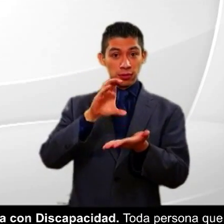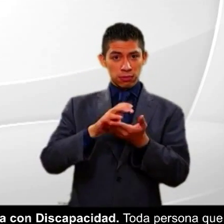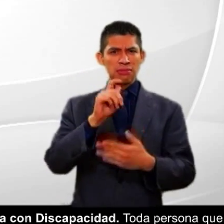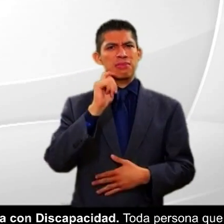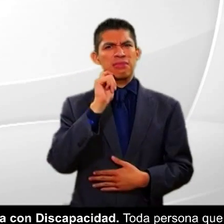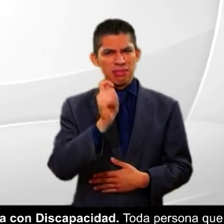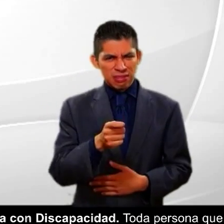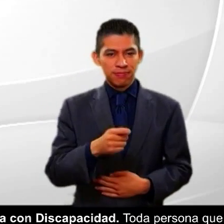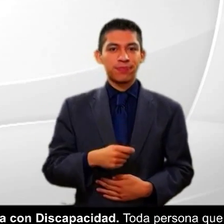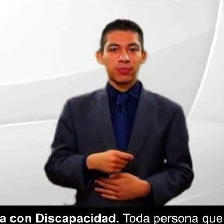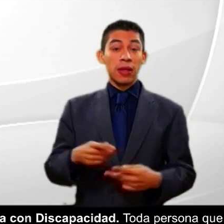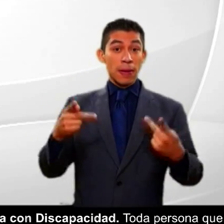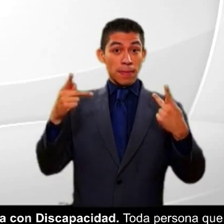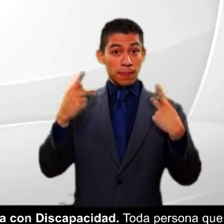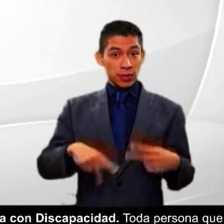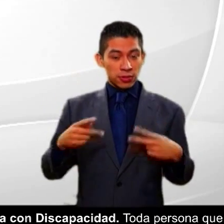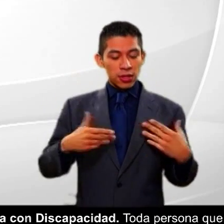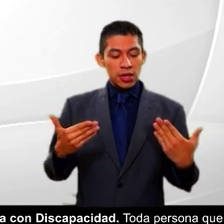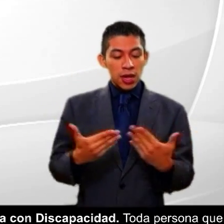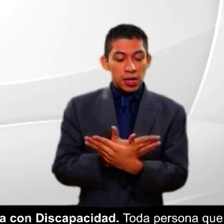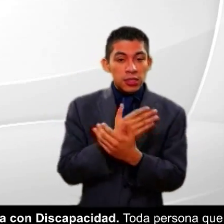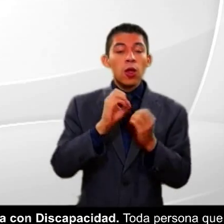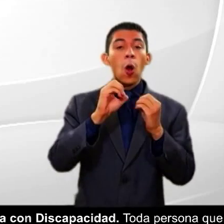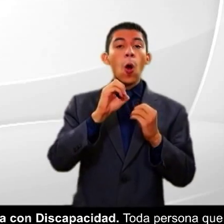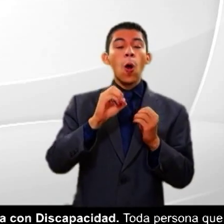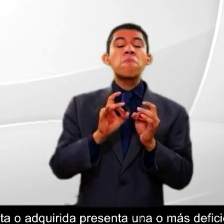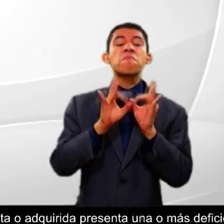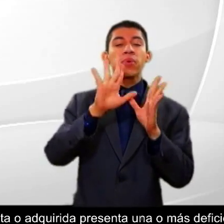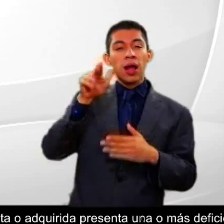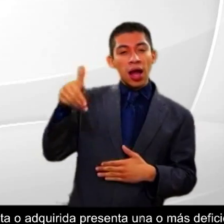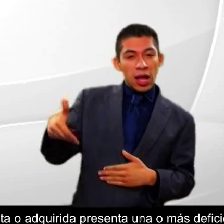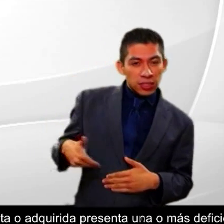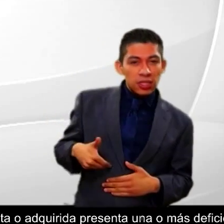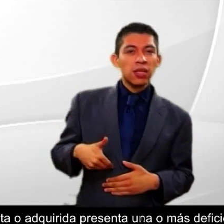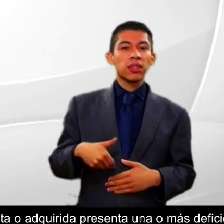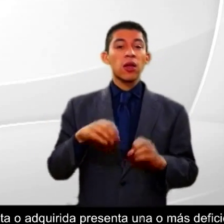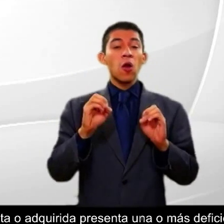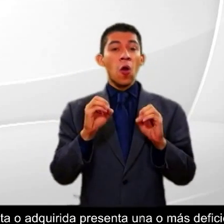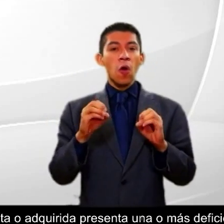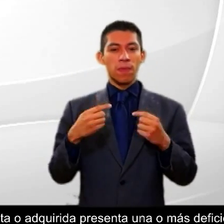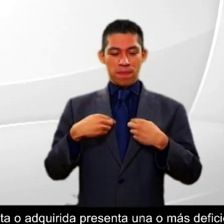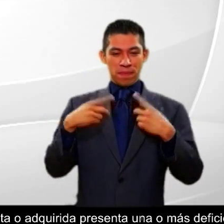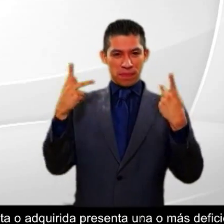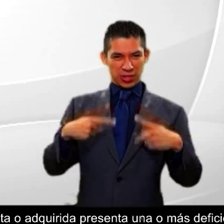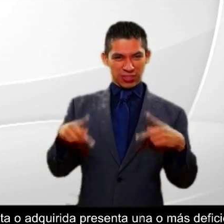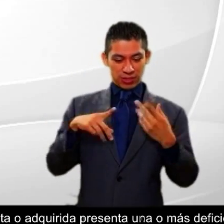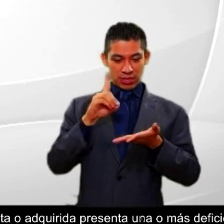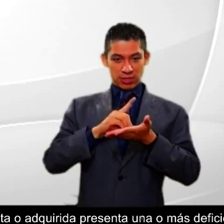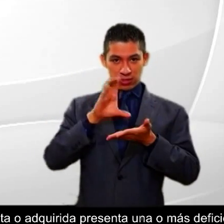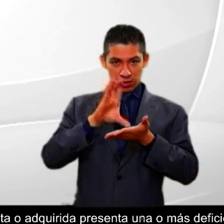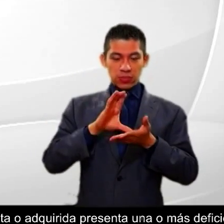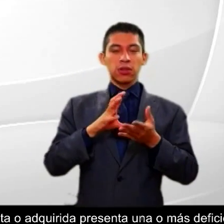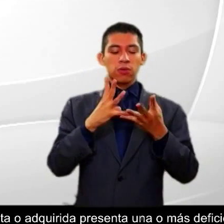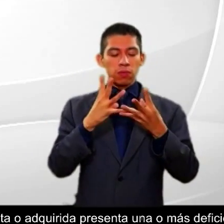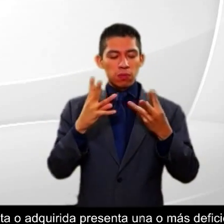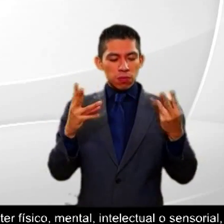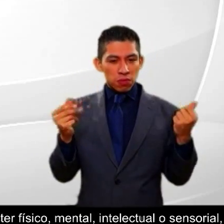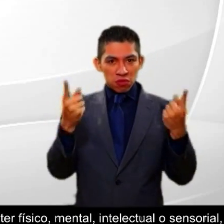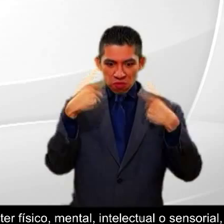Persona con discapacidad Toda persona que por razón congénita o adquirida Presenta una o más deficiencias de carácter